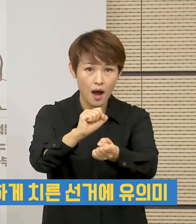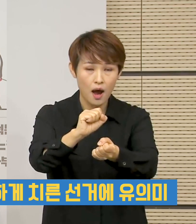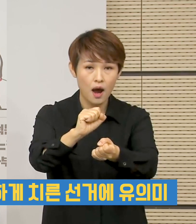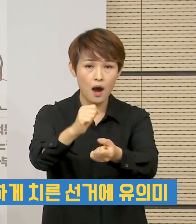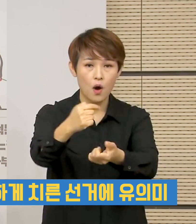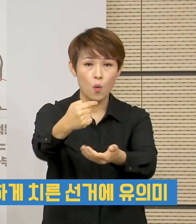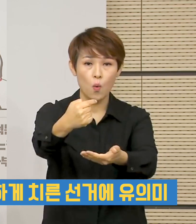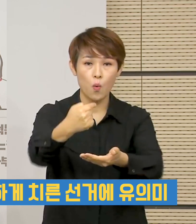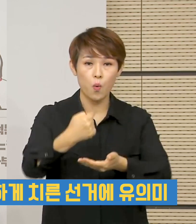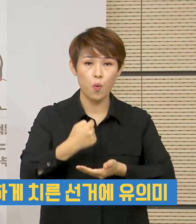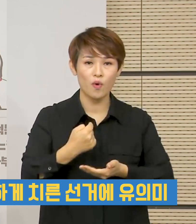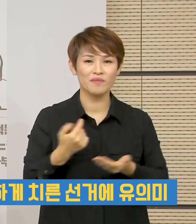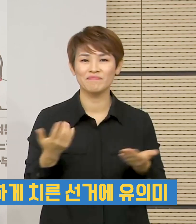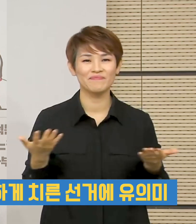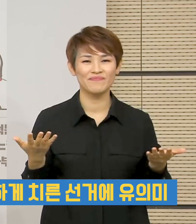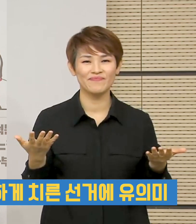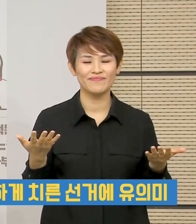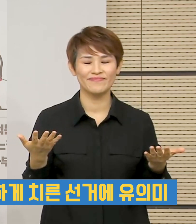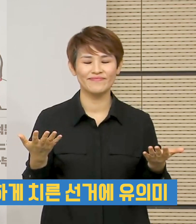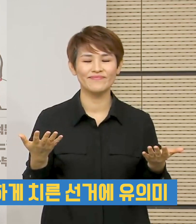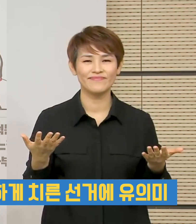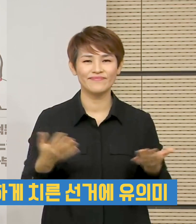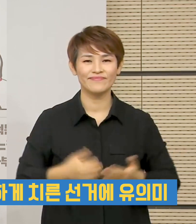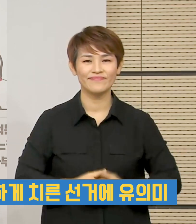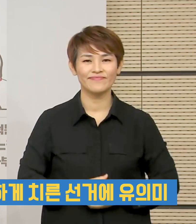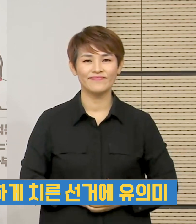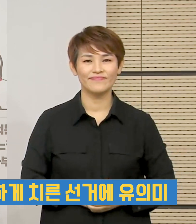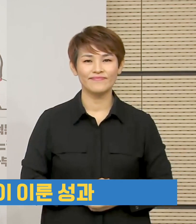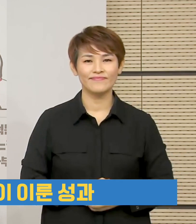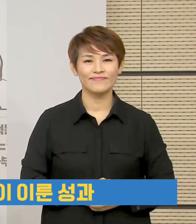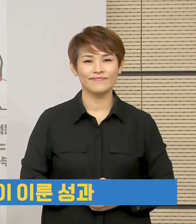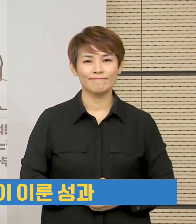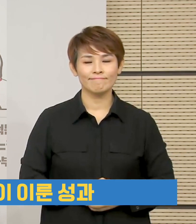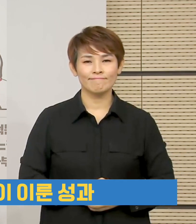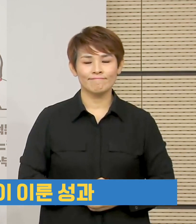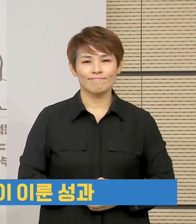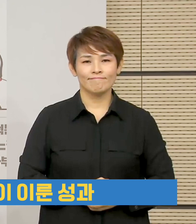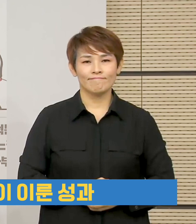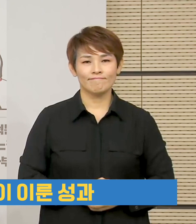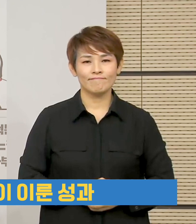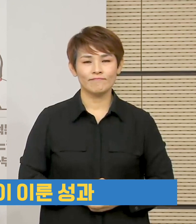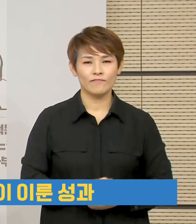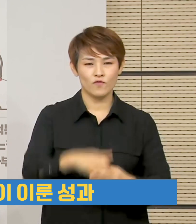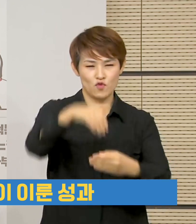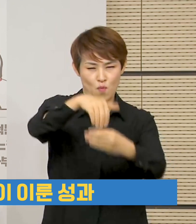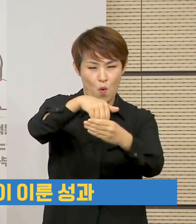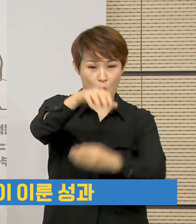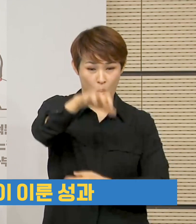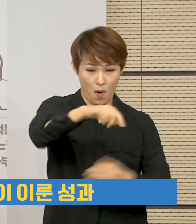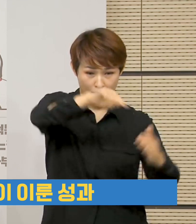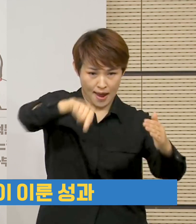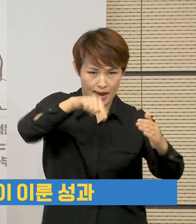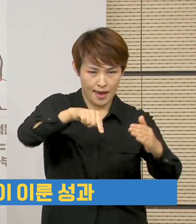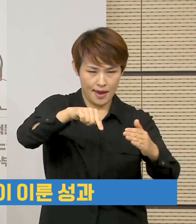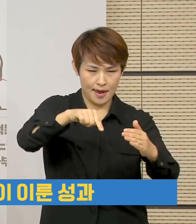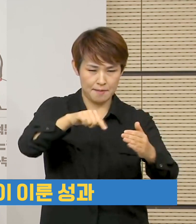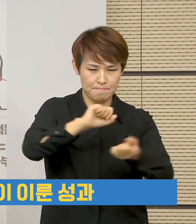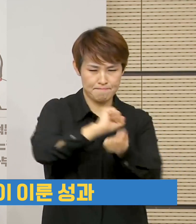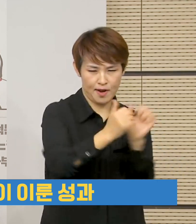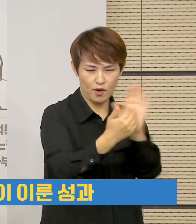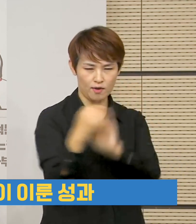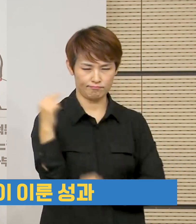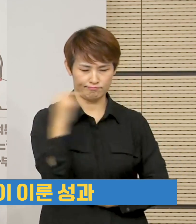동안에는 확인된 1 끈도 확인되고 있지 않고 있습니다 이러한 것은 투표 선내에 철저한 방역 까